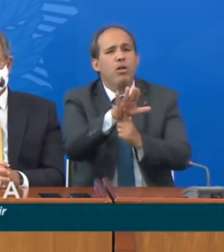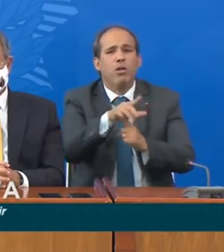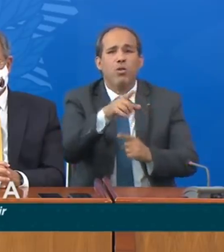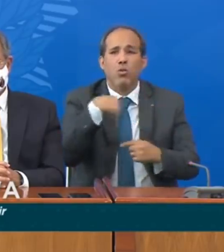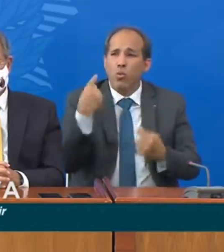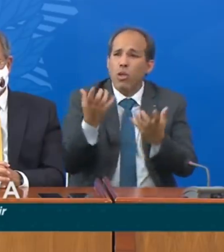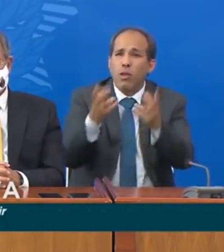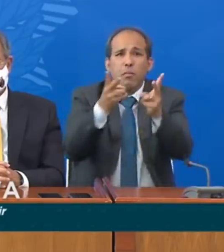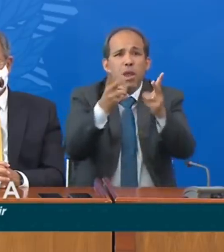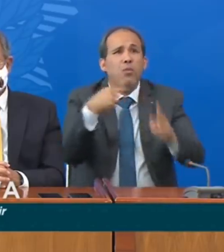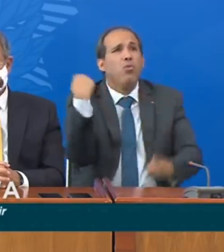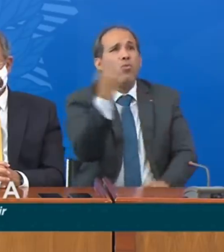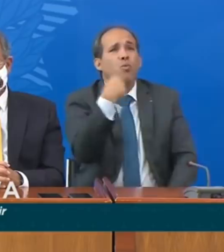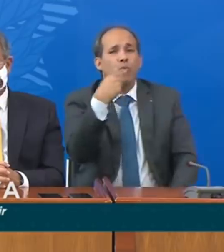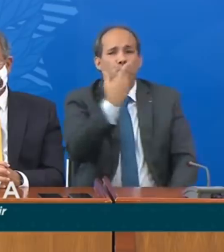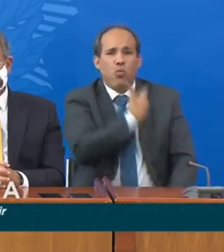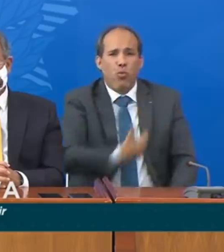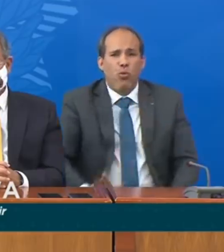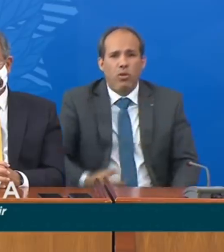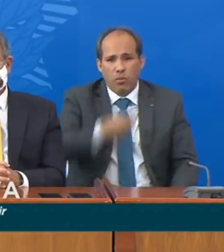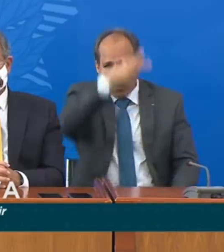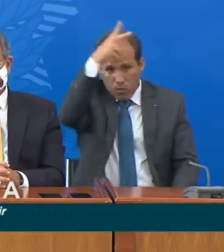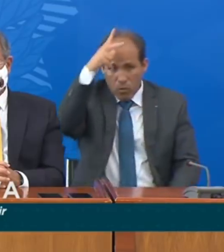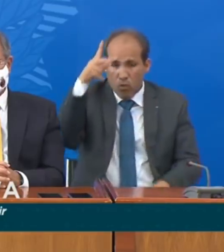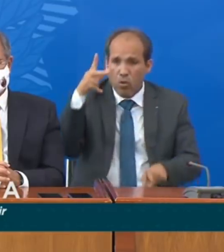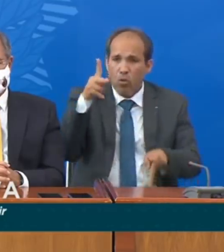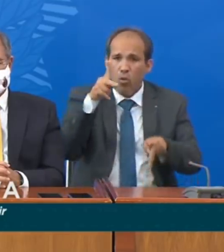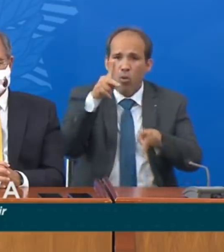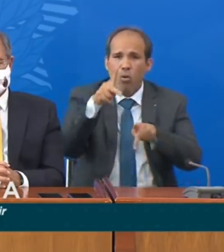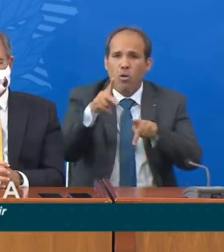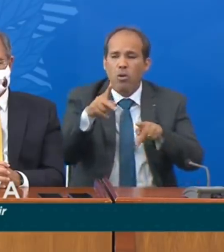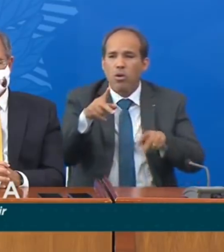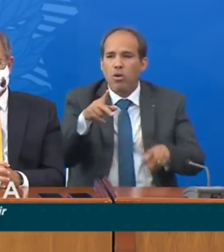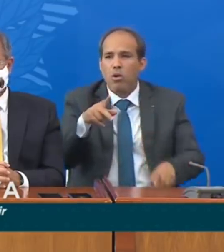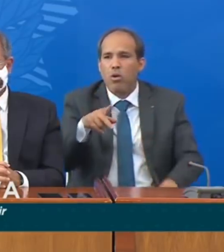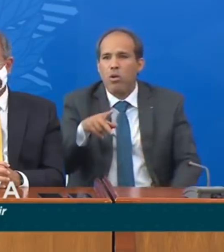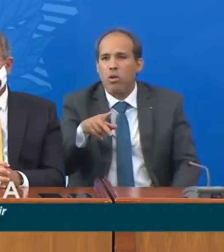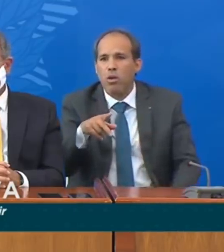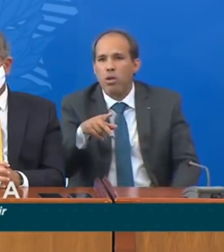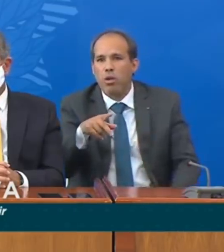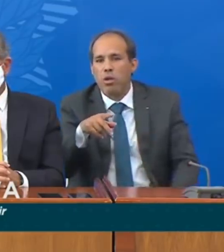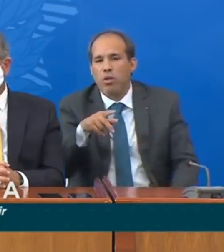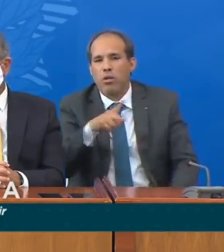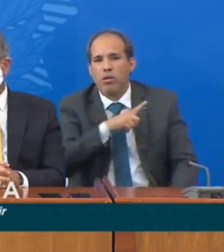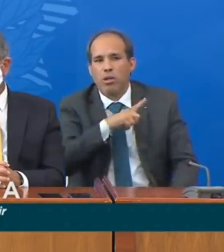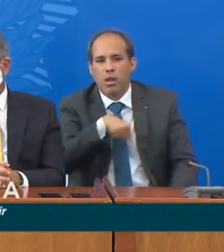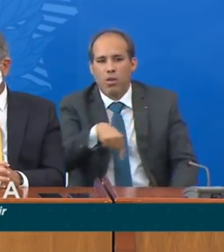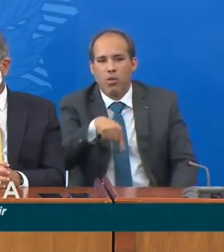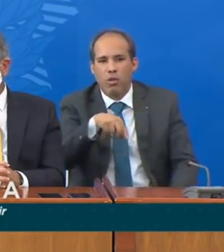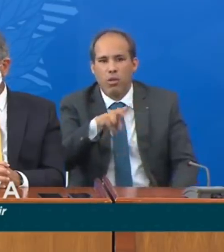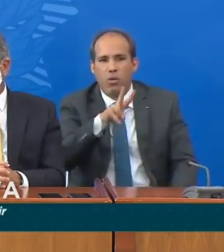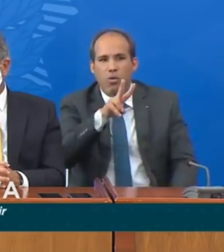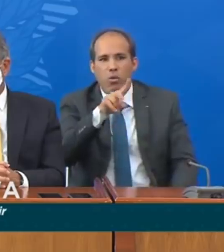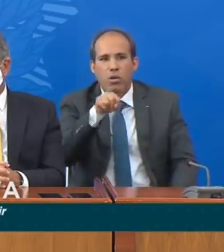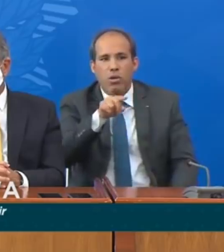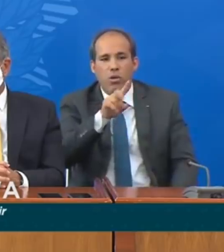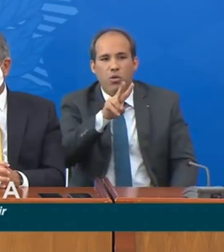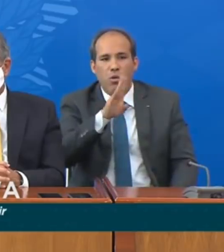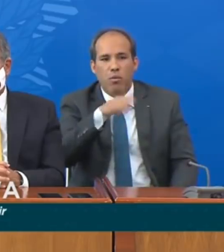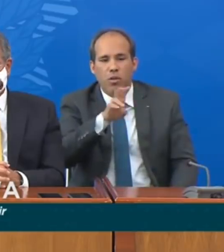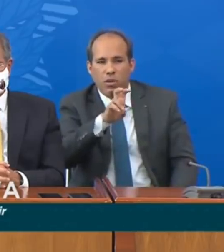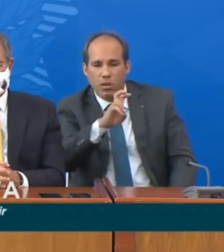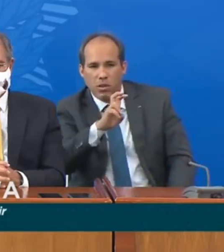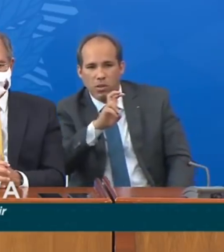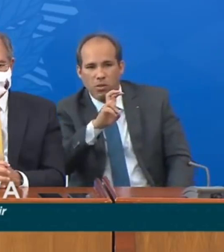no Brasil. A população não queira uma nova revolução por causa dos quintos aqui, que nem quinto agora, é 2/5, estamos chegando a